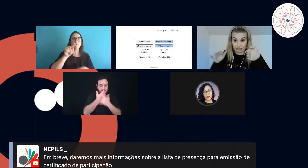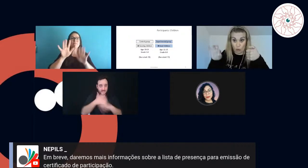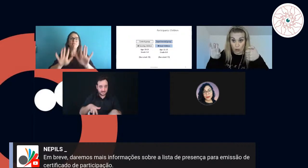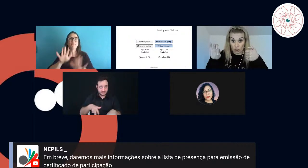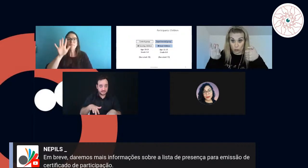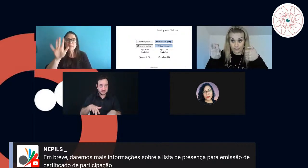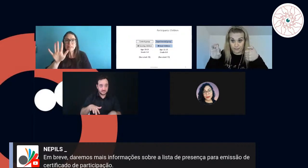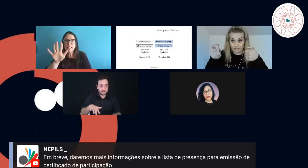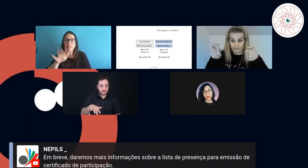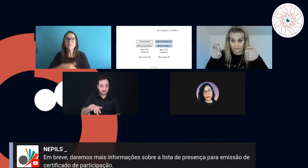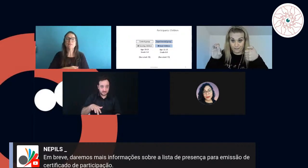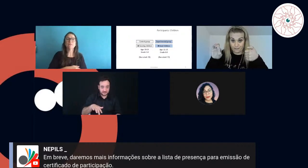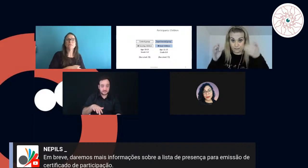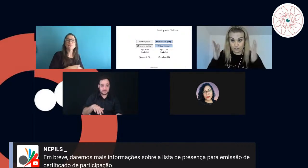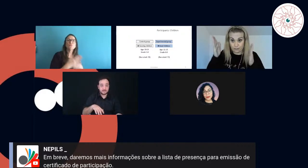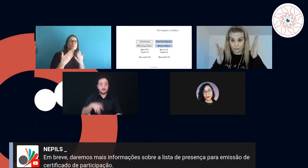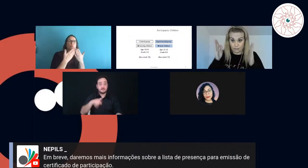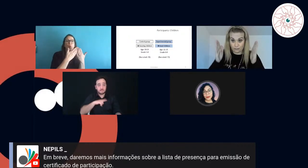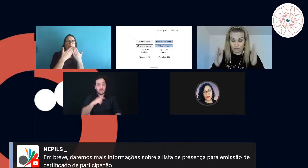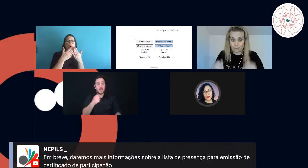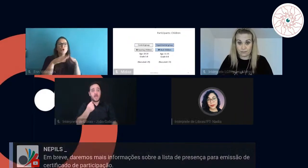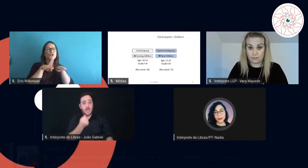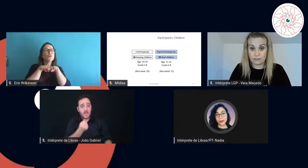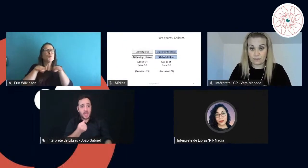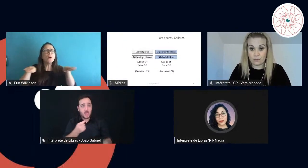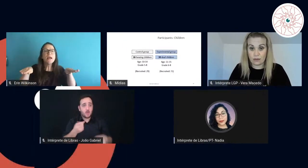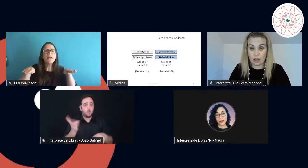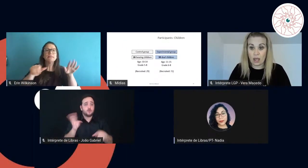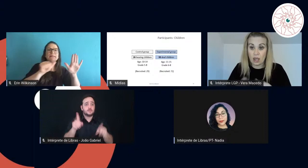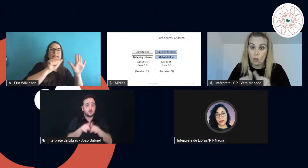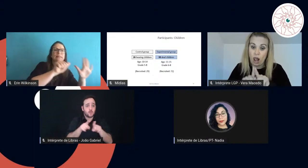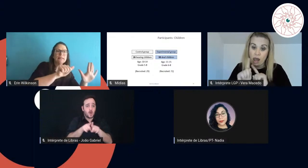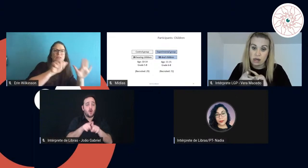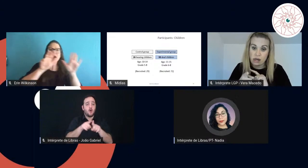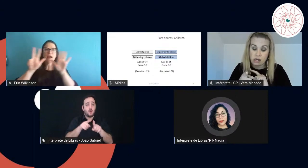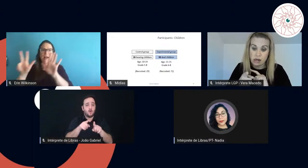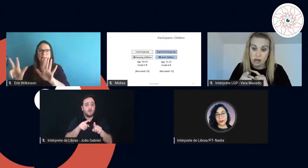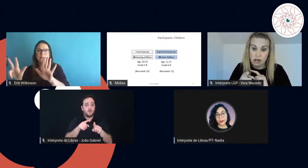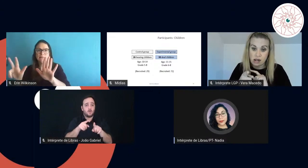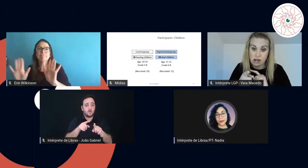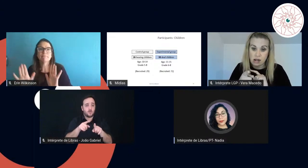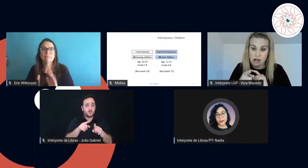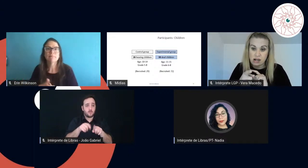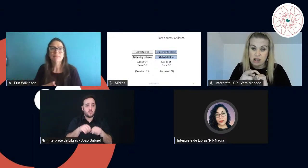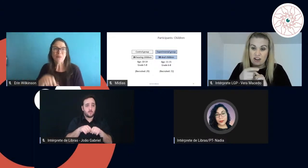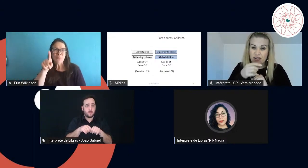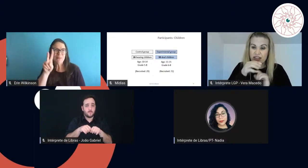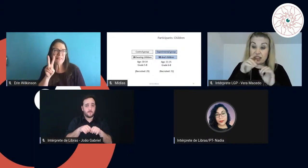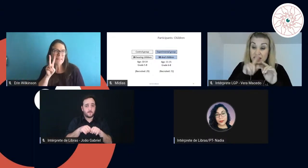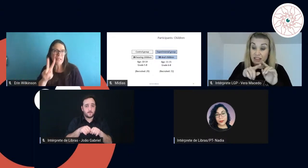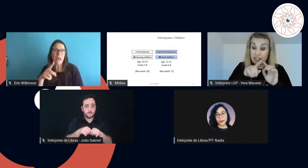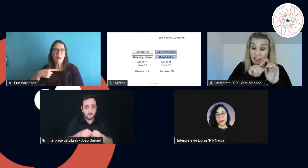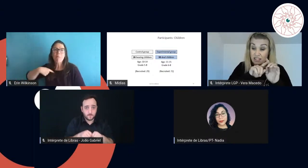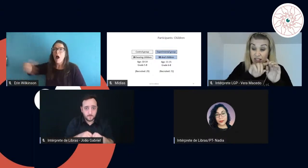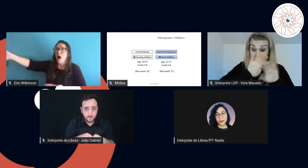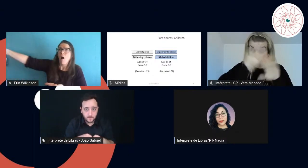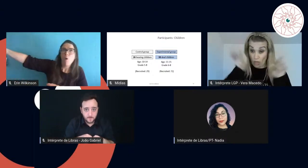E esse contingente e dessas 29